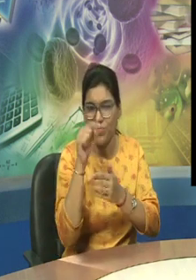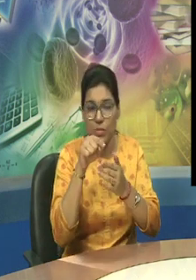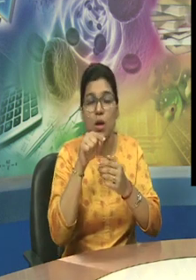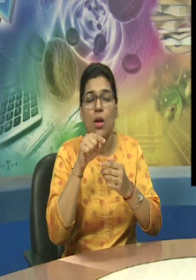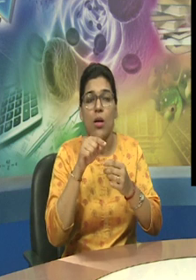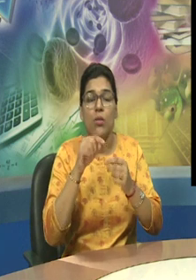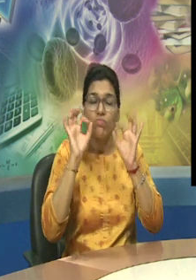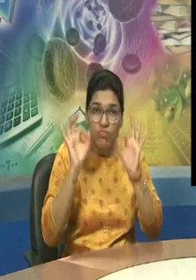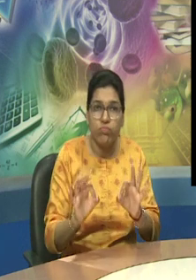और